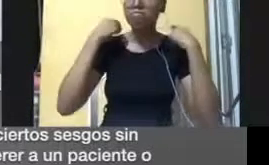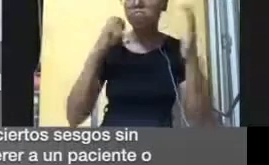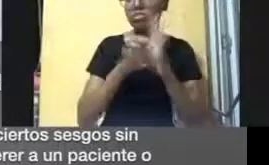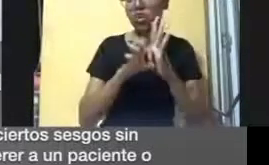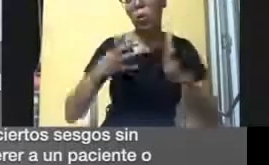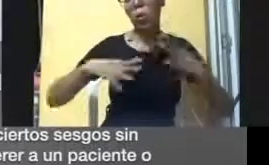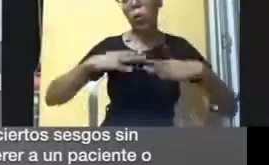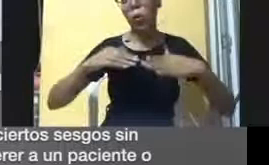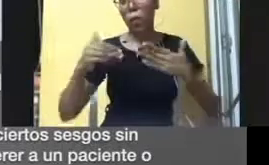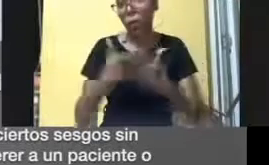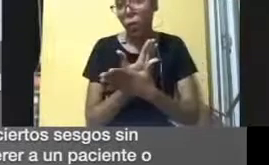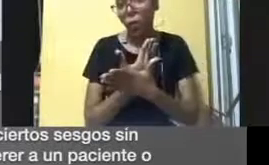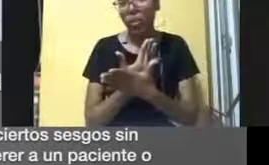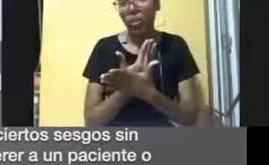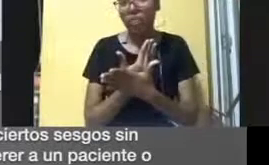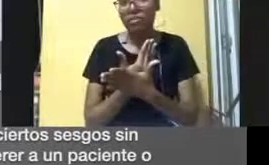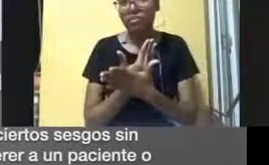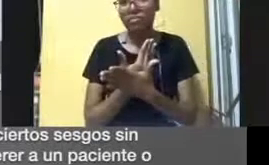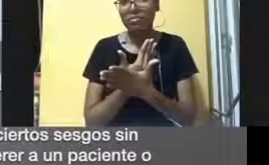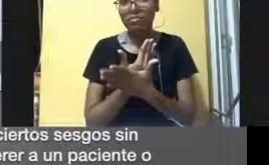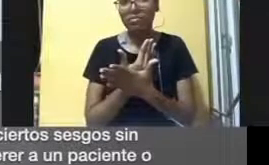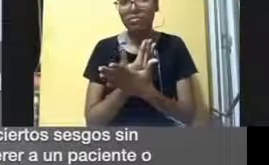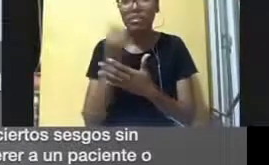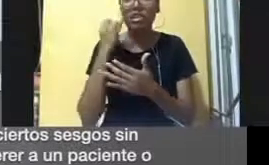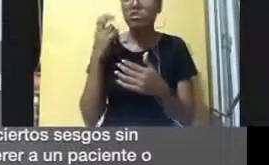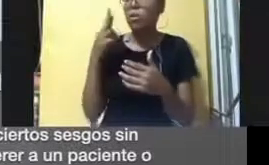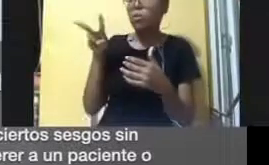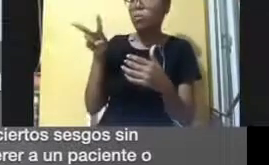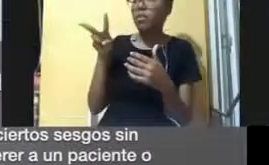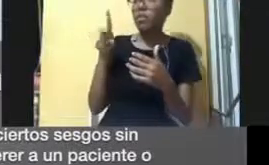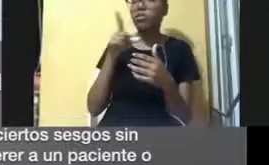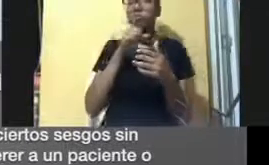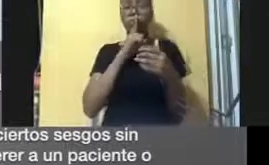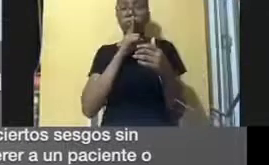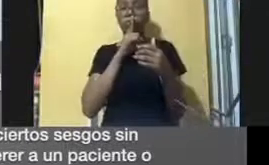yo, no comentar sobre eso puede ofenderles, sí.